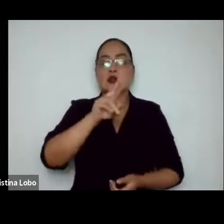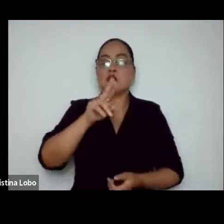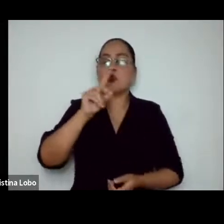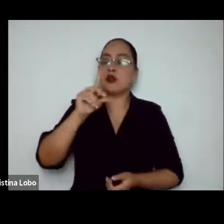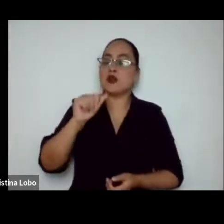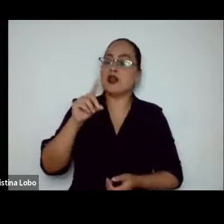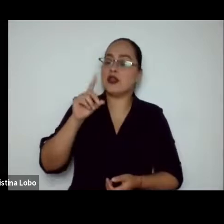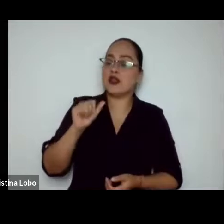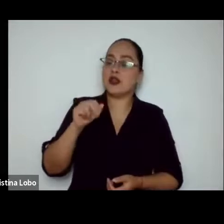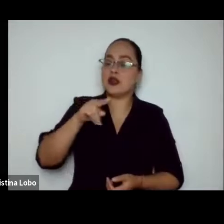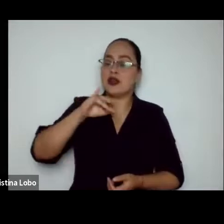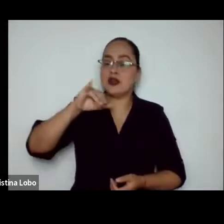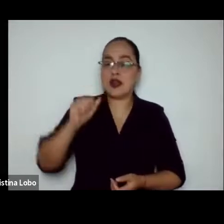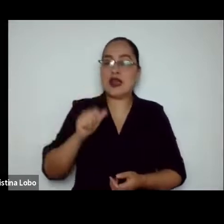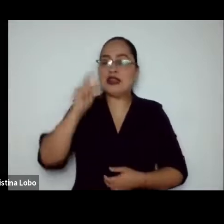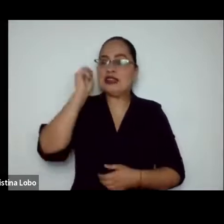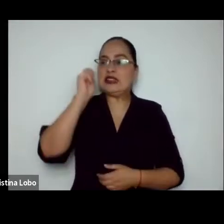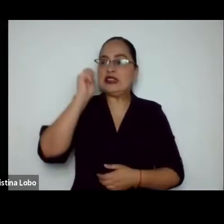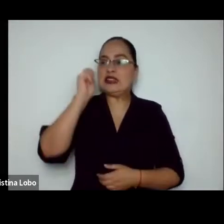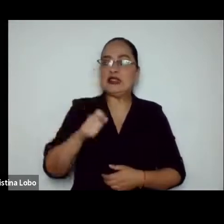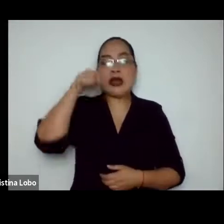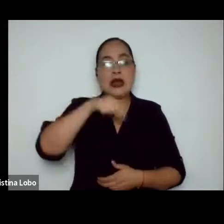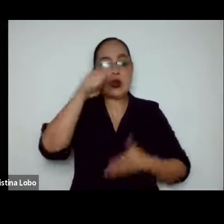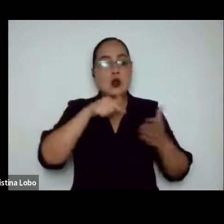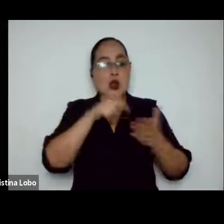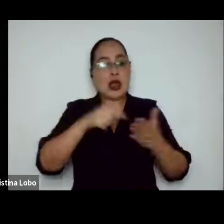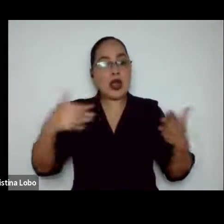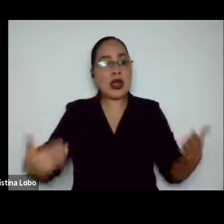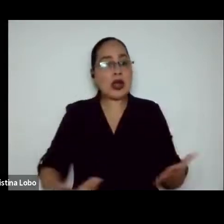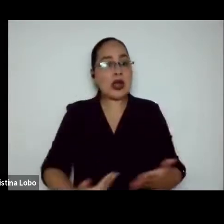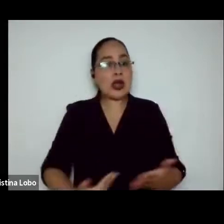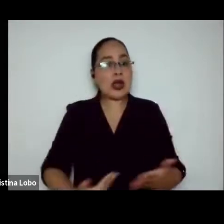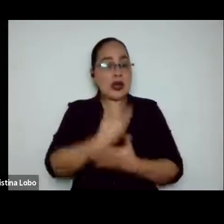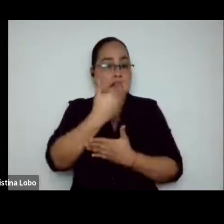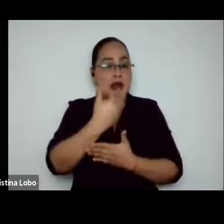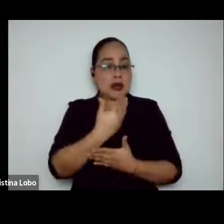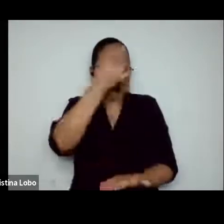derechos cuyos titulares solo son las ciudadanas y los